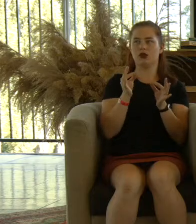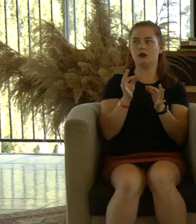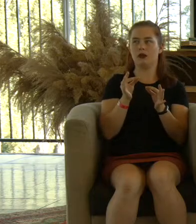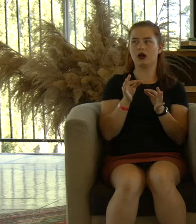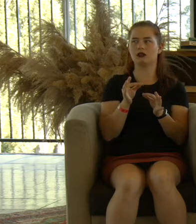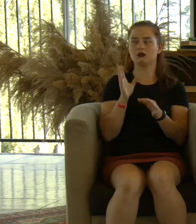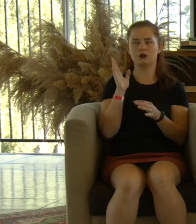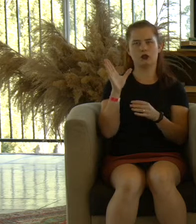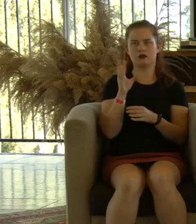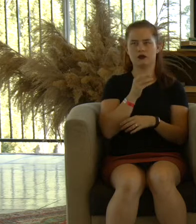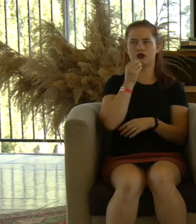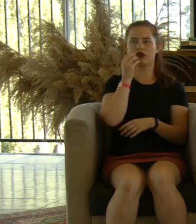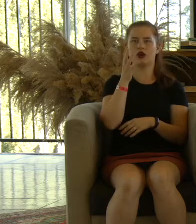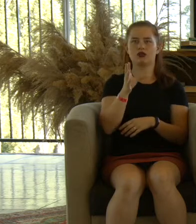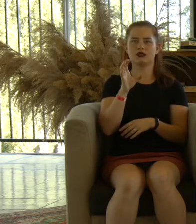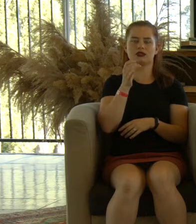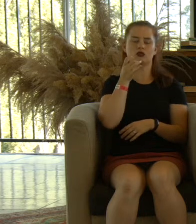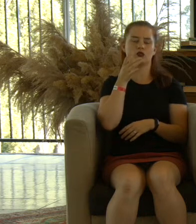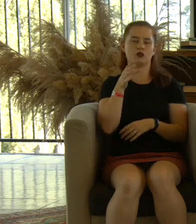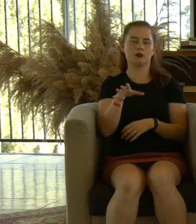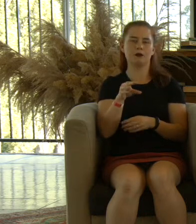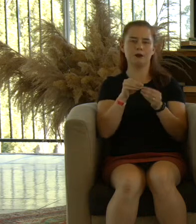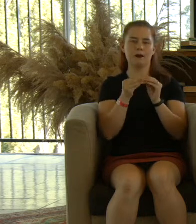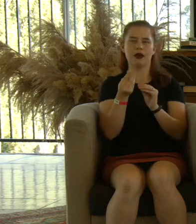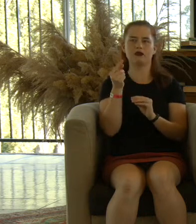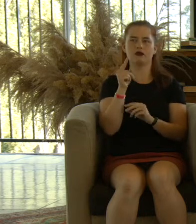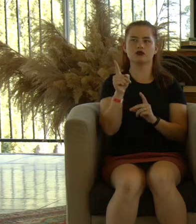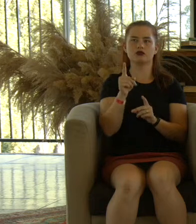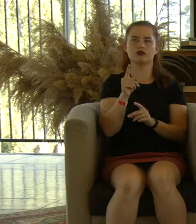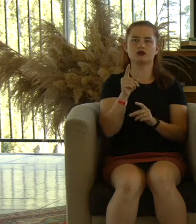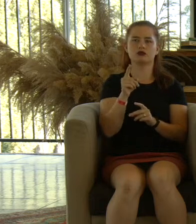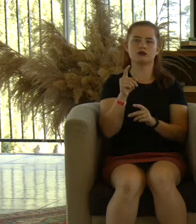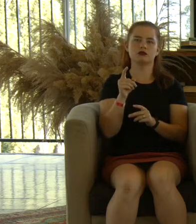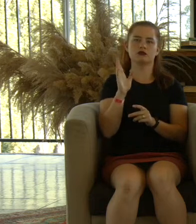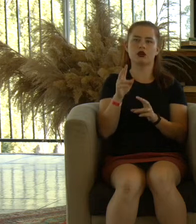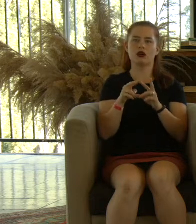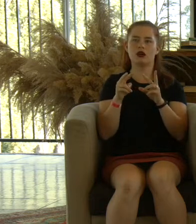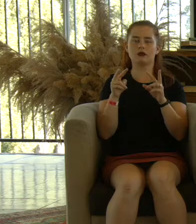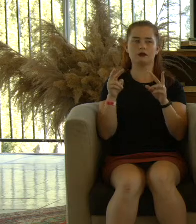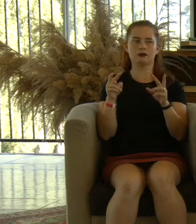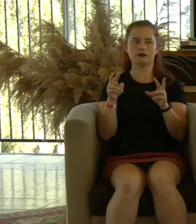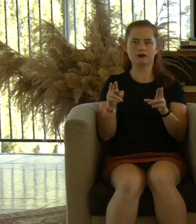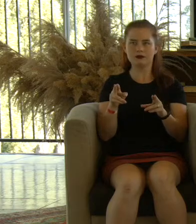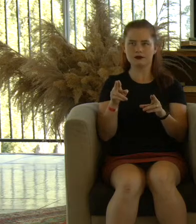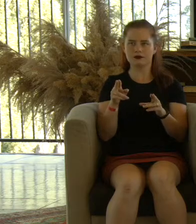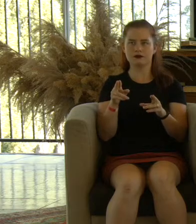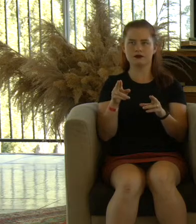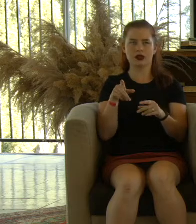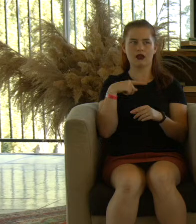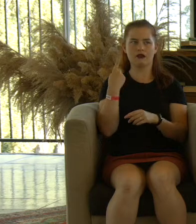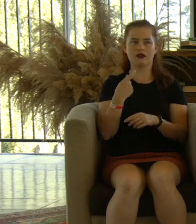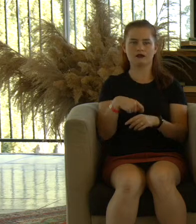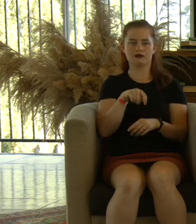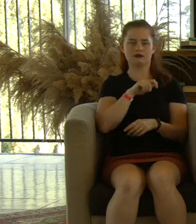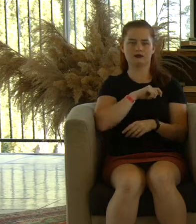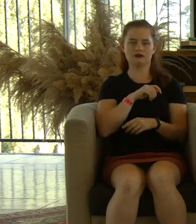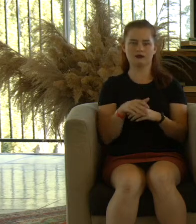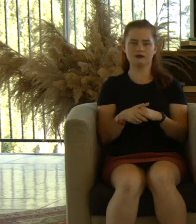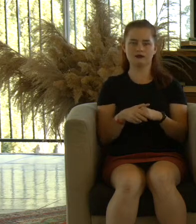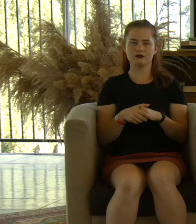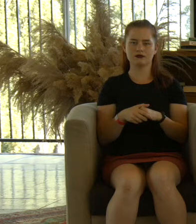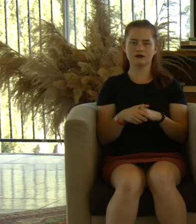С ним будет все хорошо. С любым. Проблема в том, что он будет такое же, как условно говоря, Испания за 300.